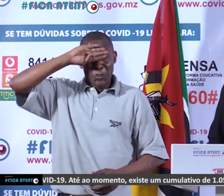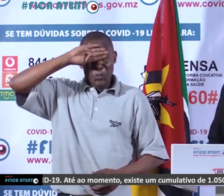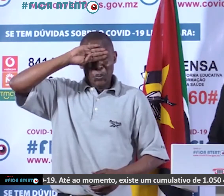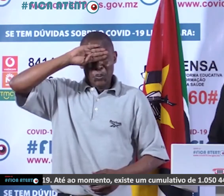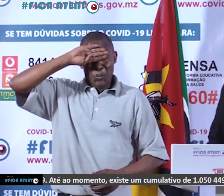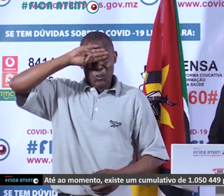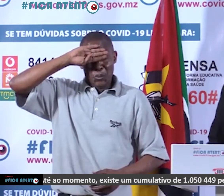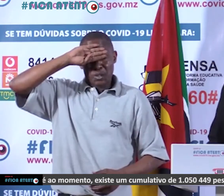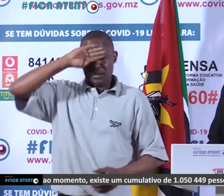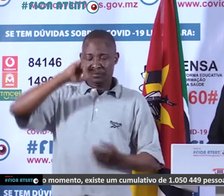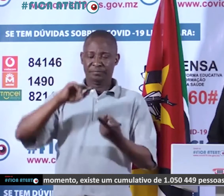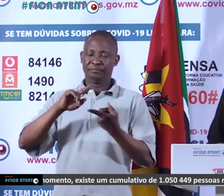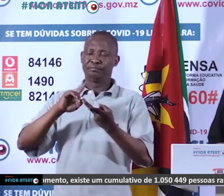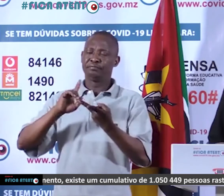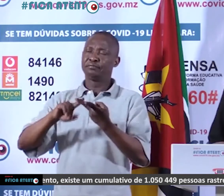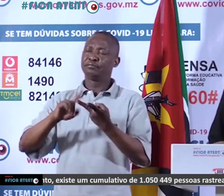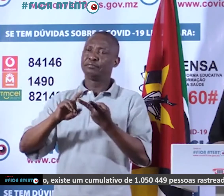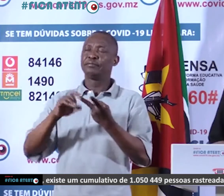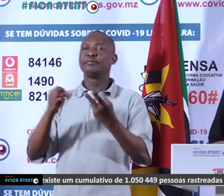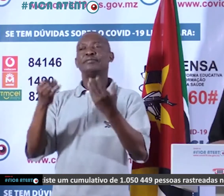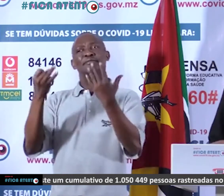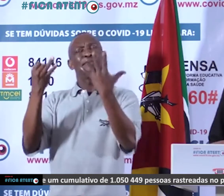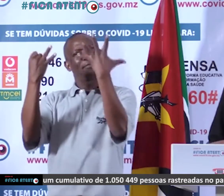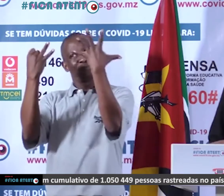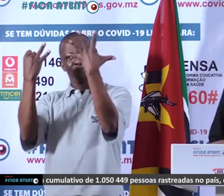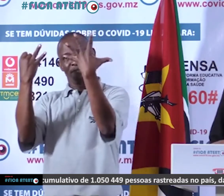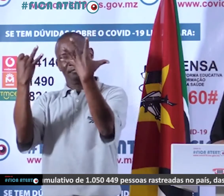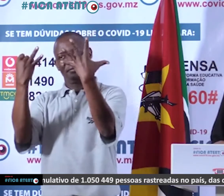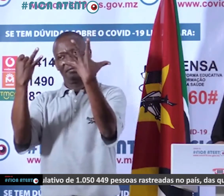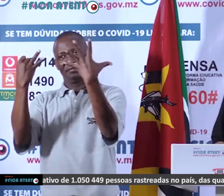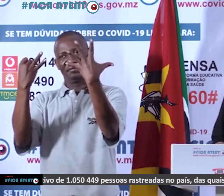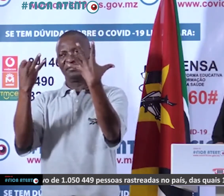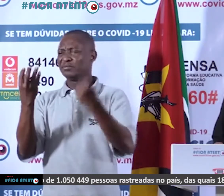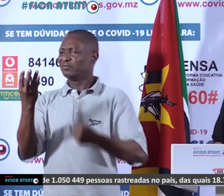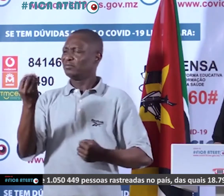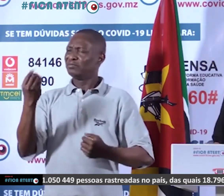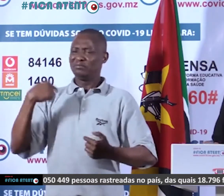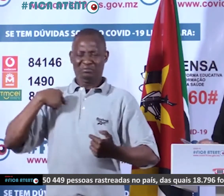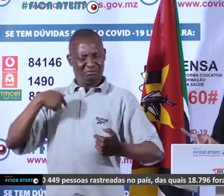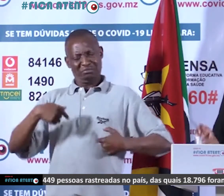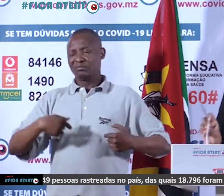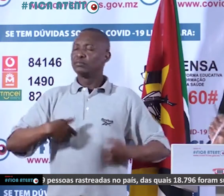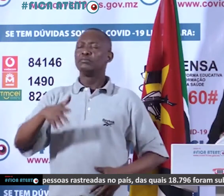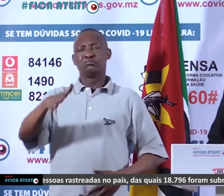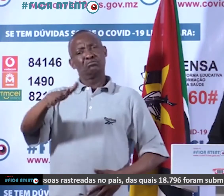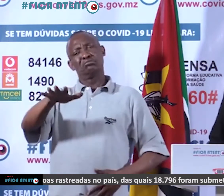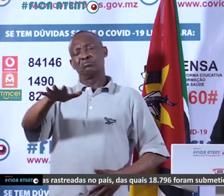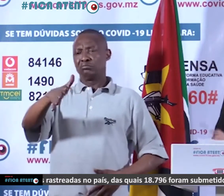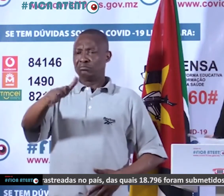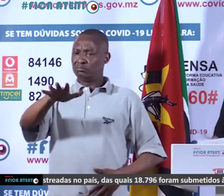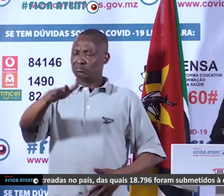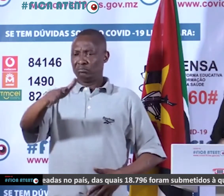intensivos e 7 apresentam sintomatologia leve a moderada e estão